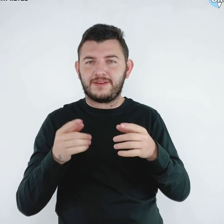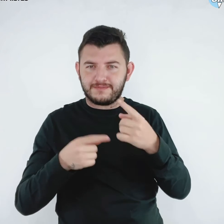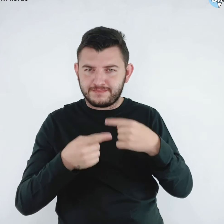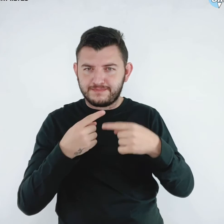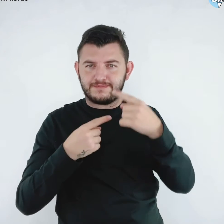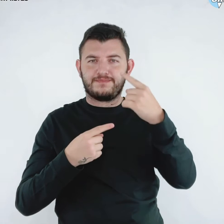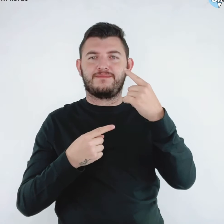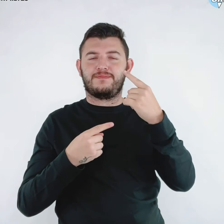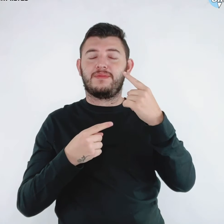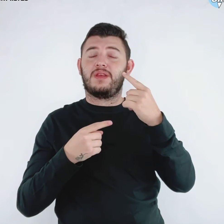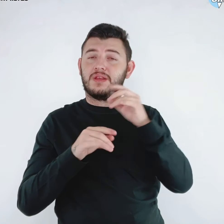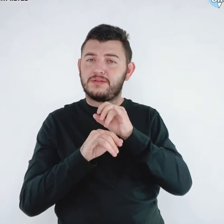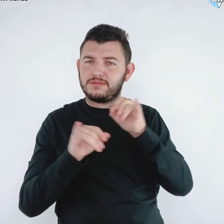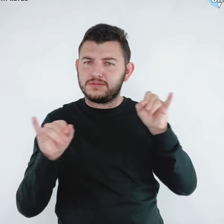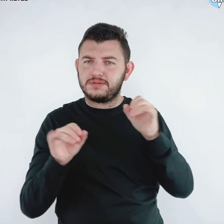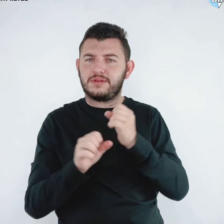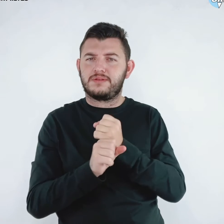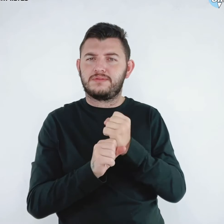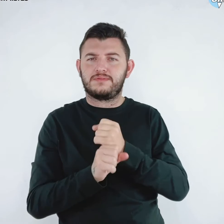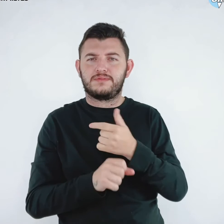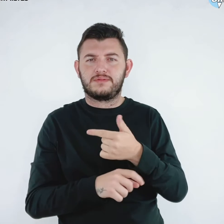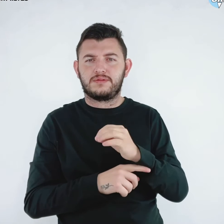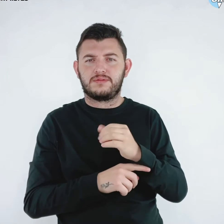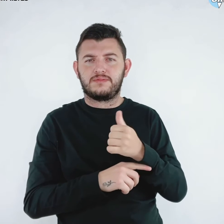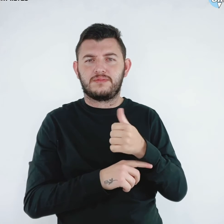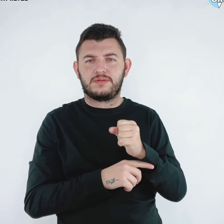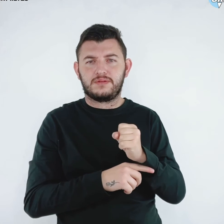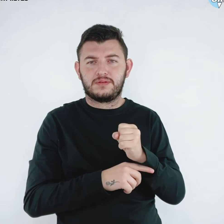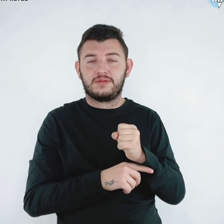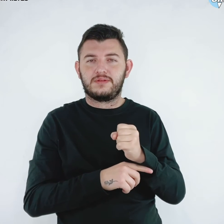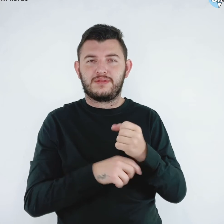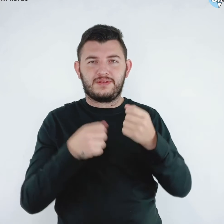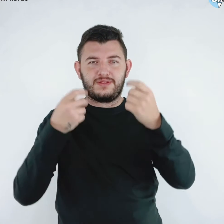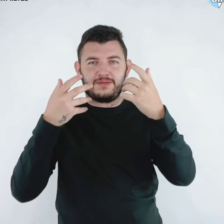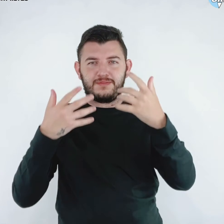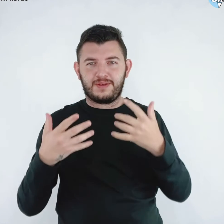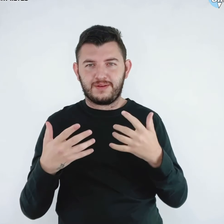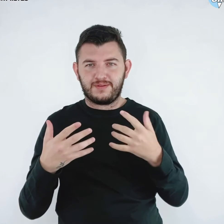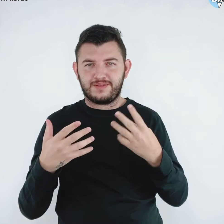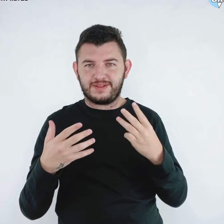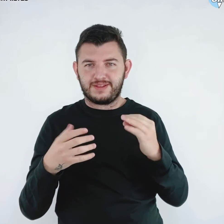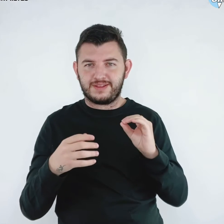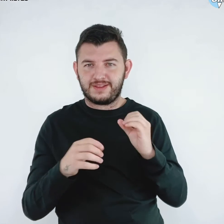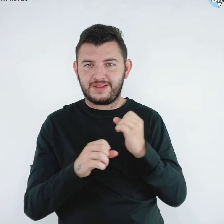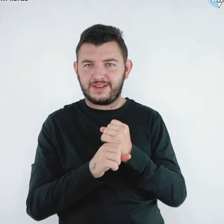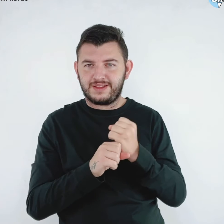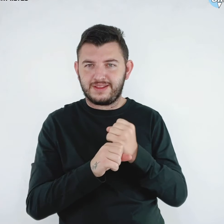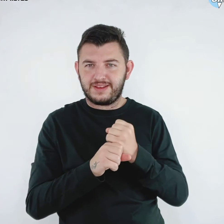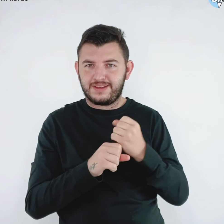Prosperidade, divulgado em 2018, quando afirma que nos últimos 30 anos